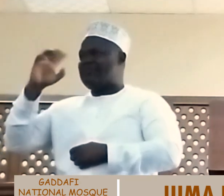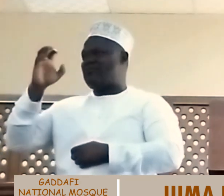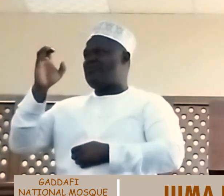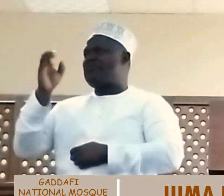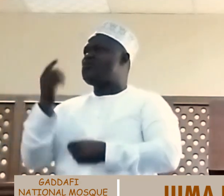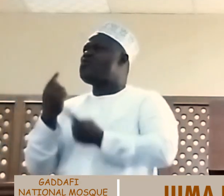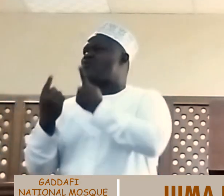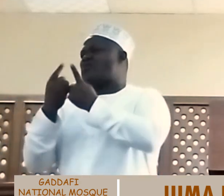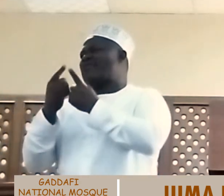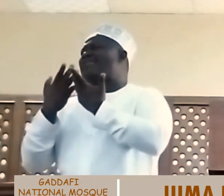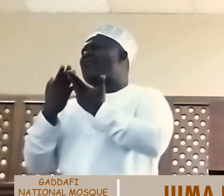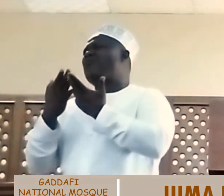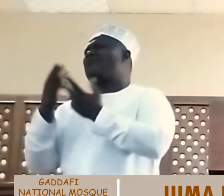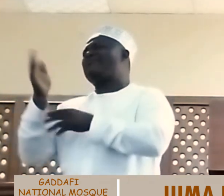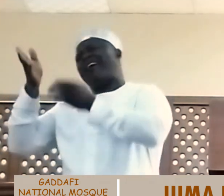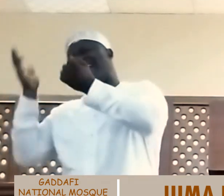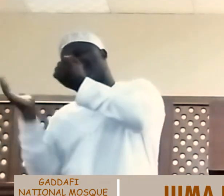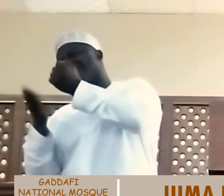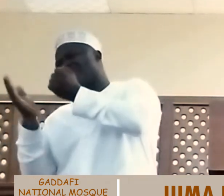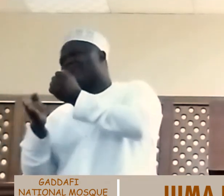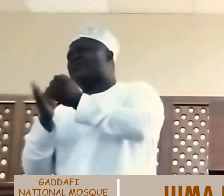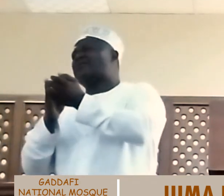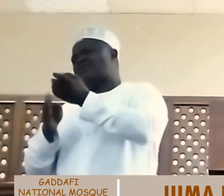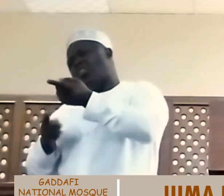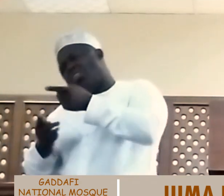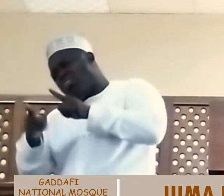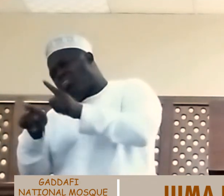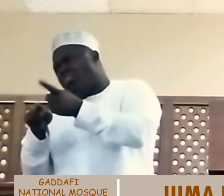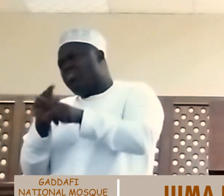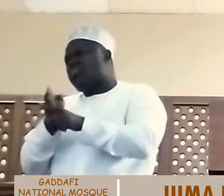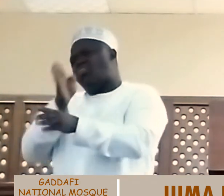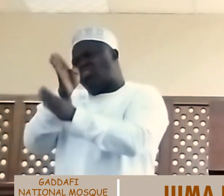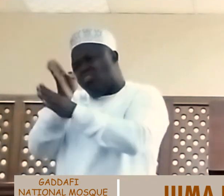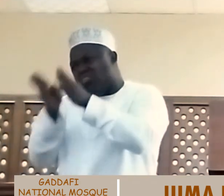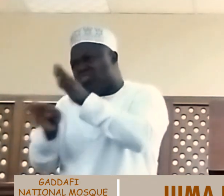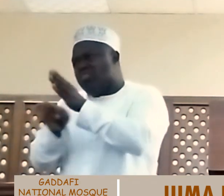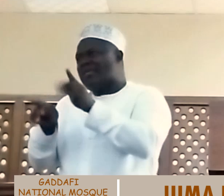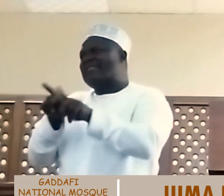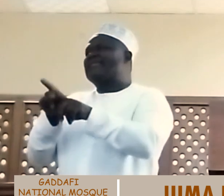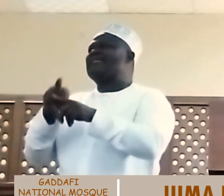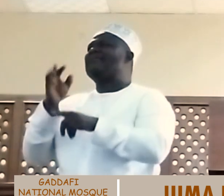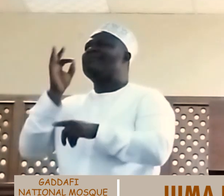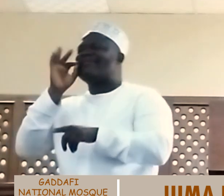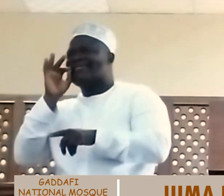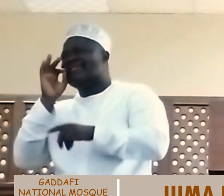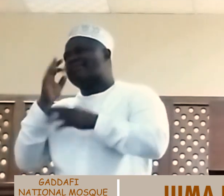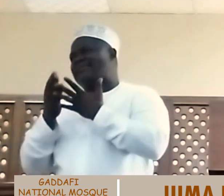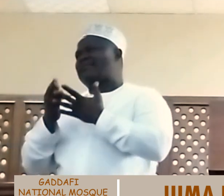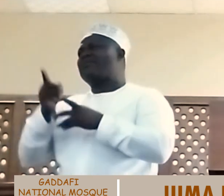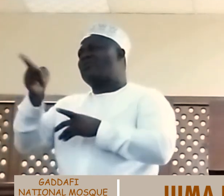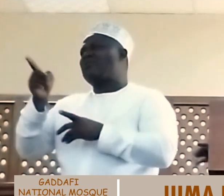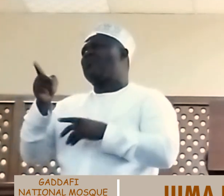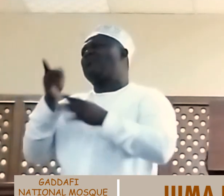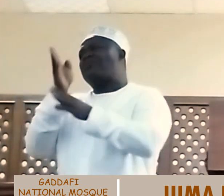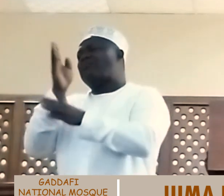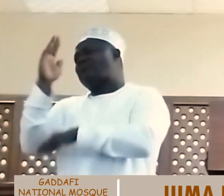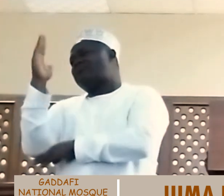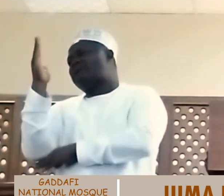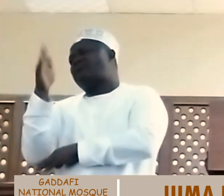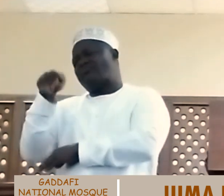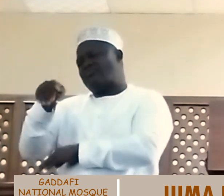emiti gy'abakadde baffe twokye bbulooka egy'ebibala gye baasimba nga sadaka tuljaaliya, ate nga ffe tetusimbye.